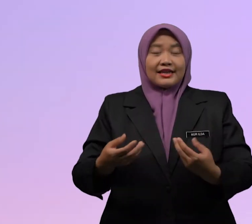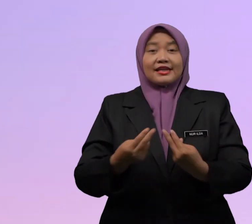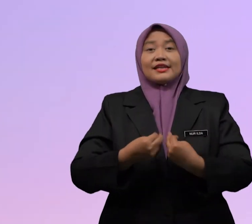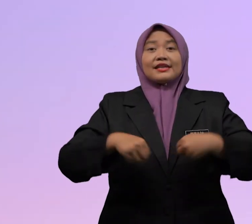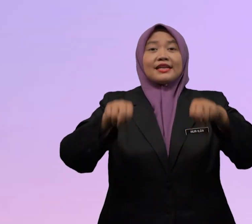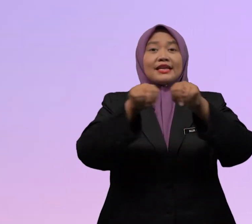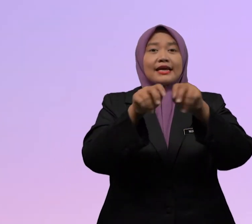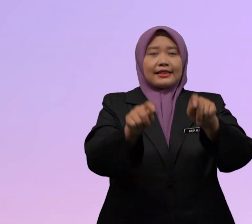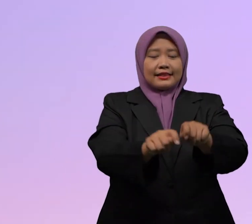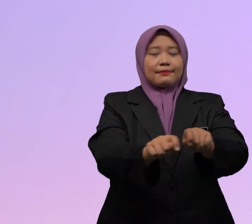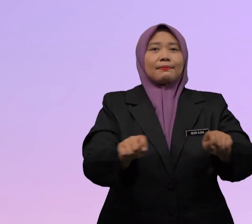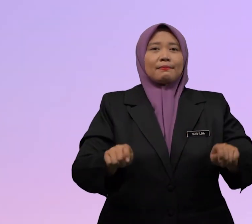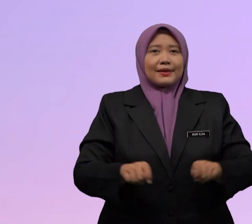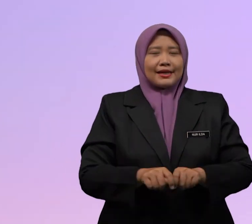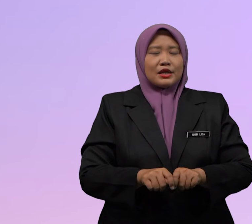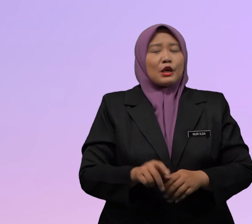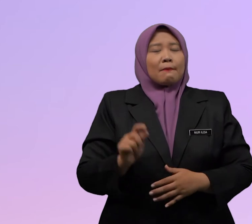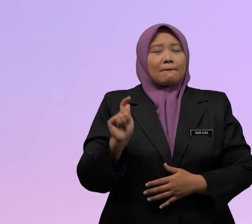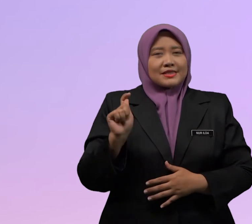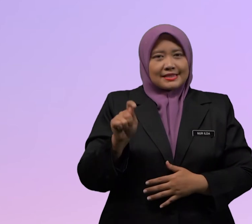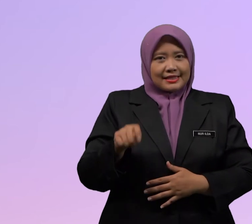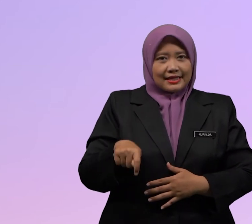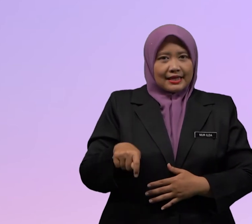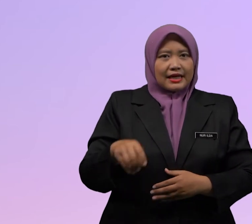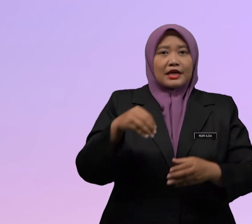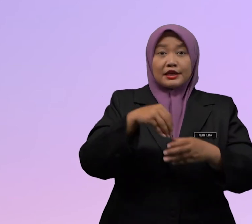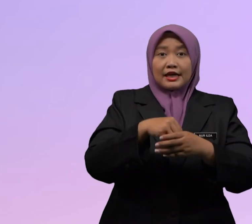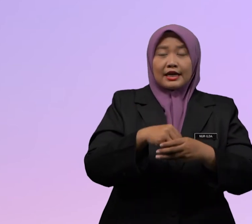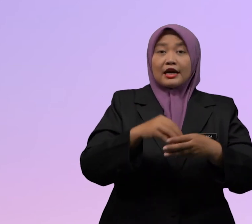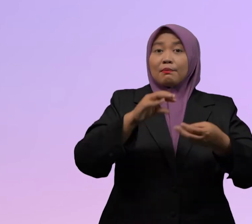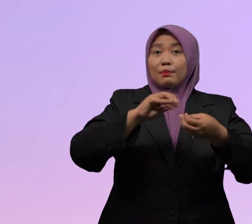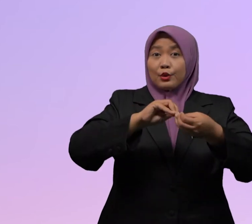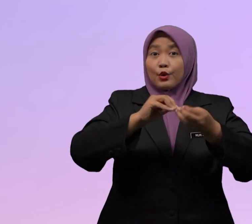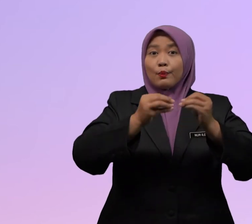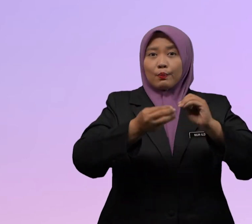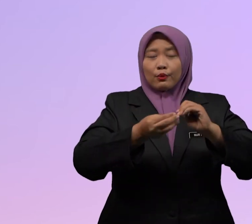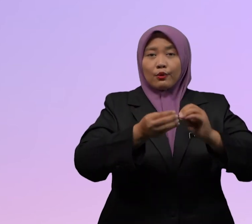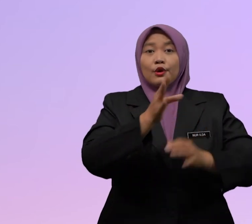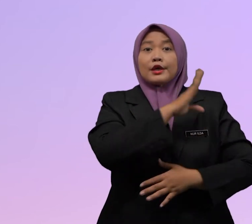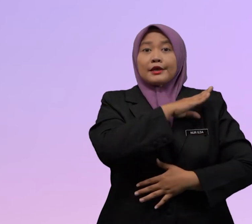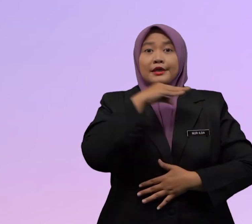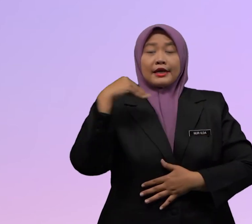cerakin nilai tempat mestilah dalam nombor